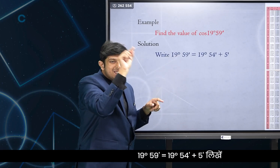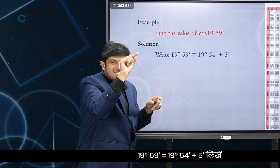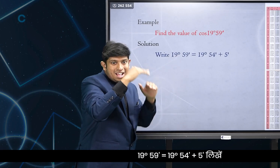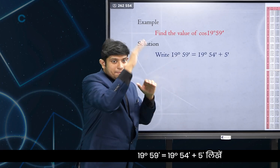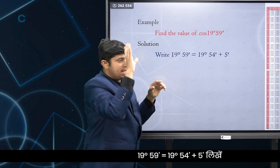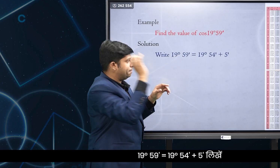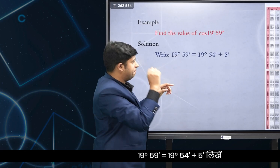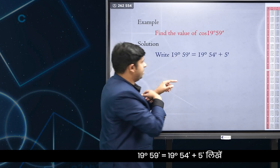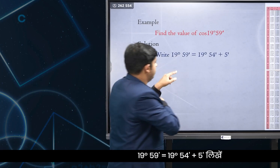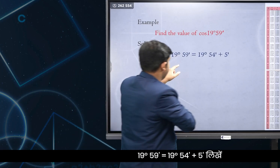लिखे।